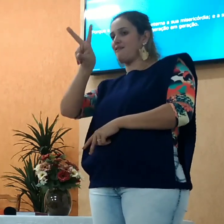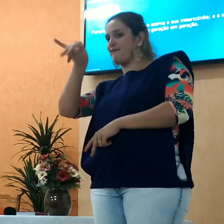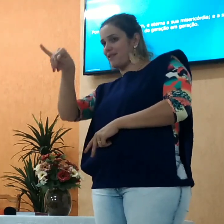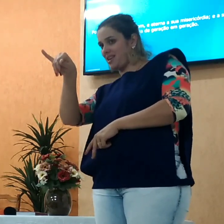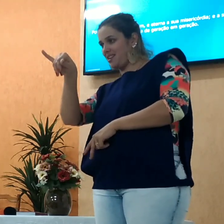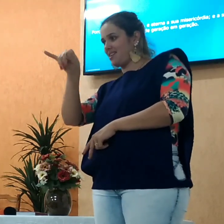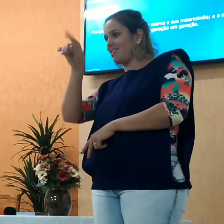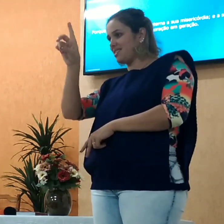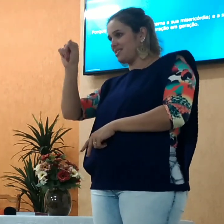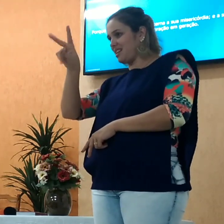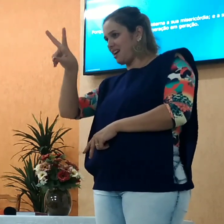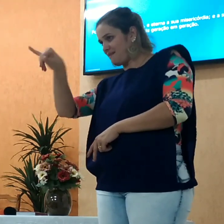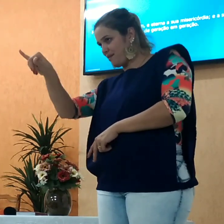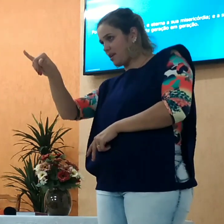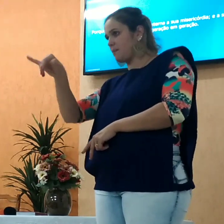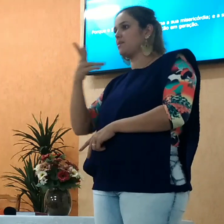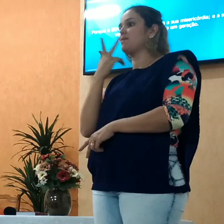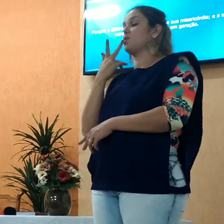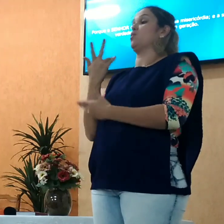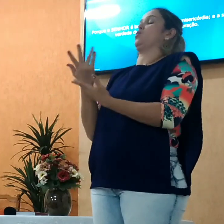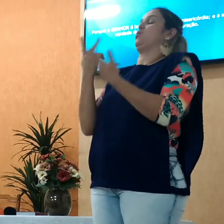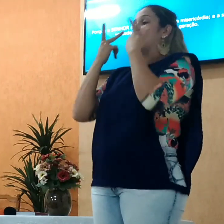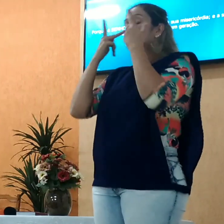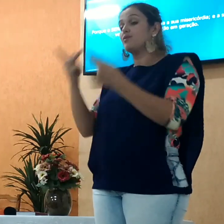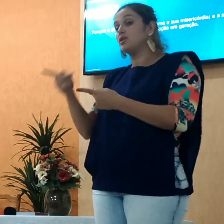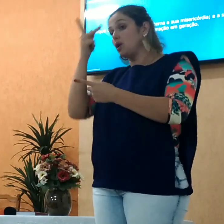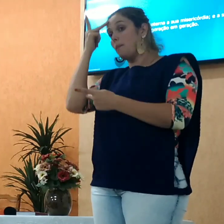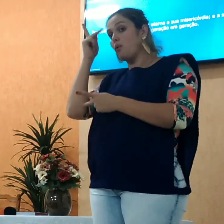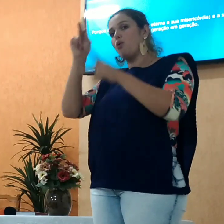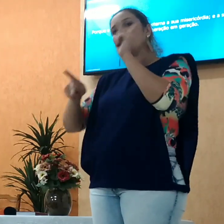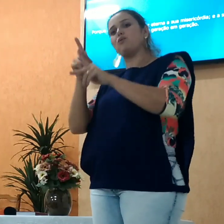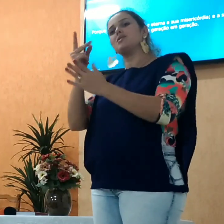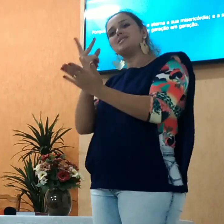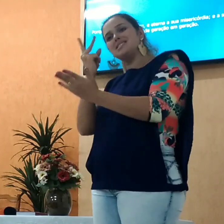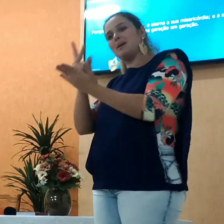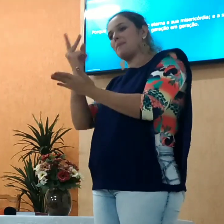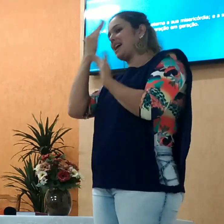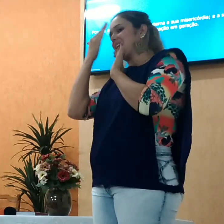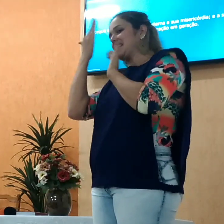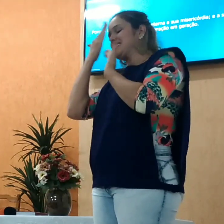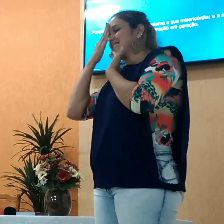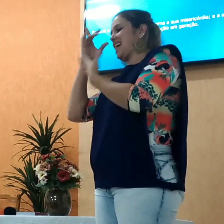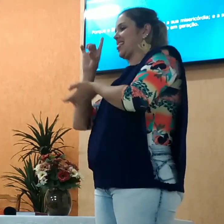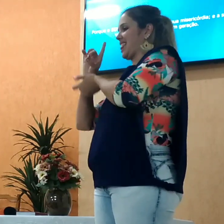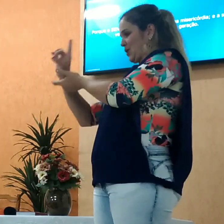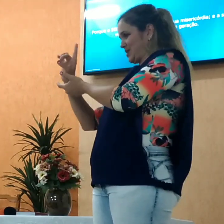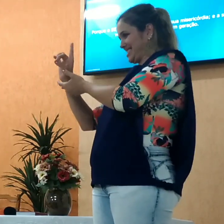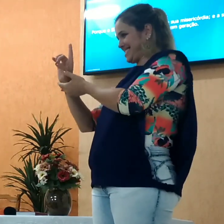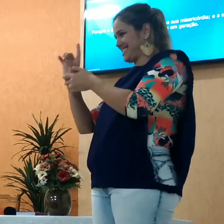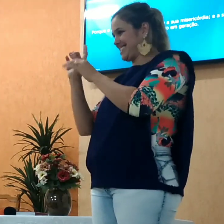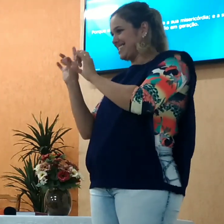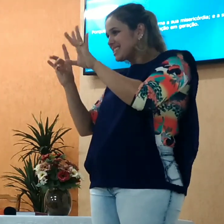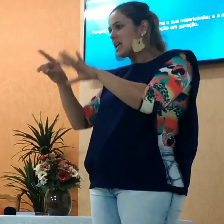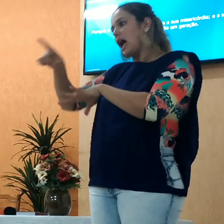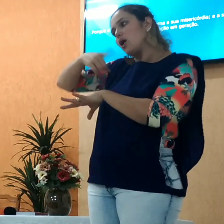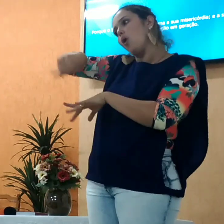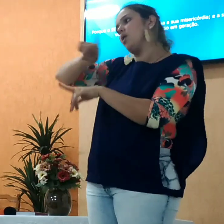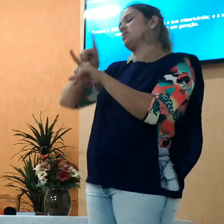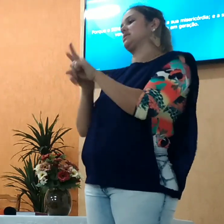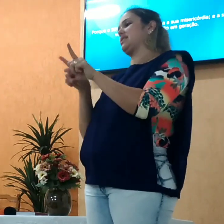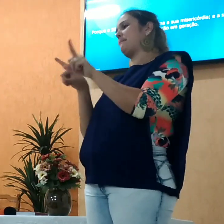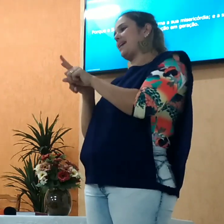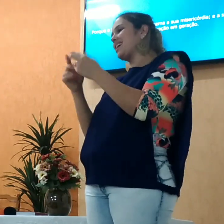o povo: rendei-lhe graça ao Senhor, todos os moradores da terra. E a nós foi nos dado também,